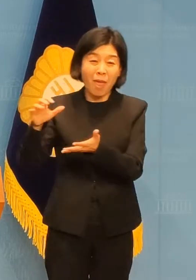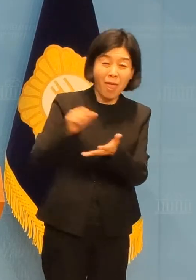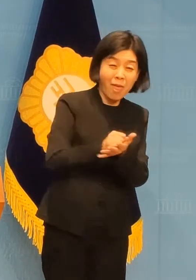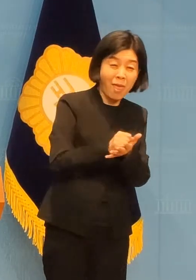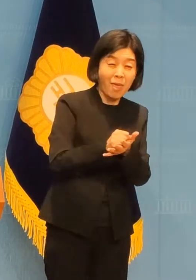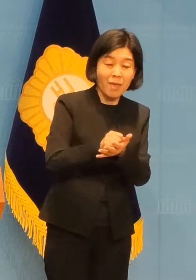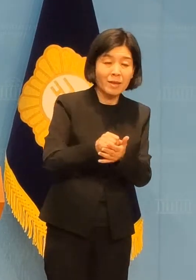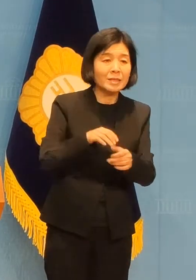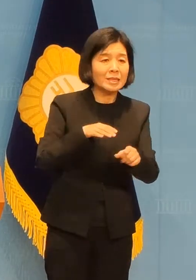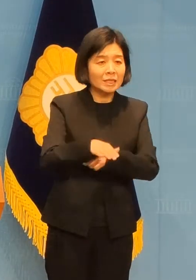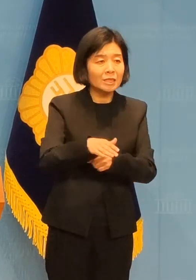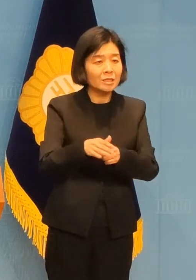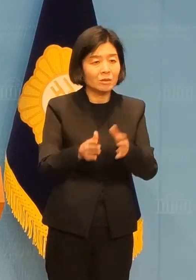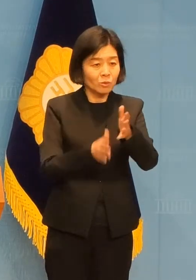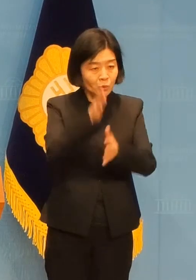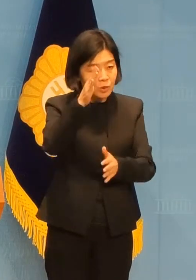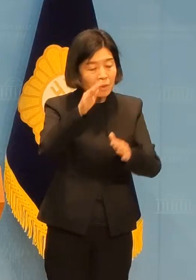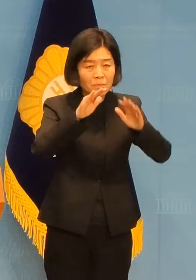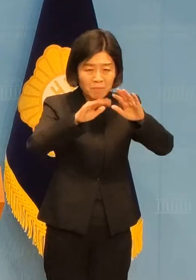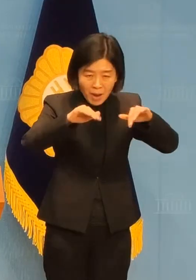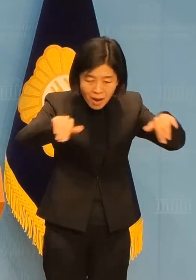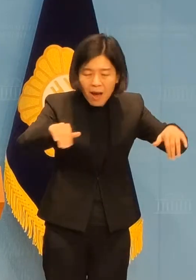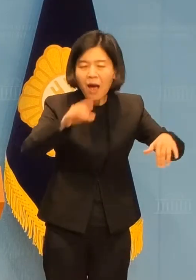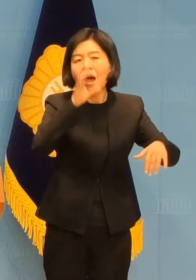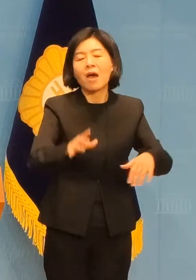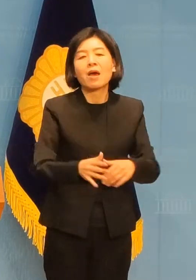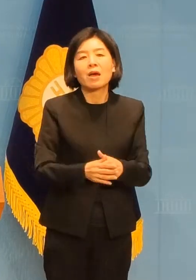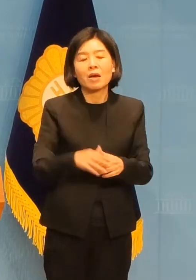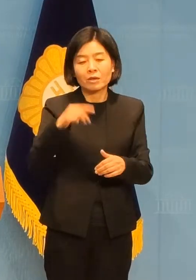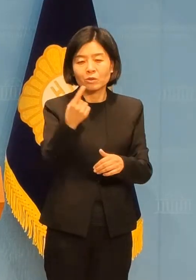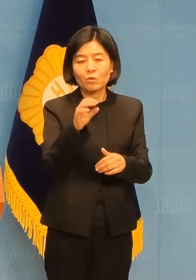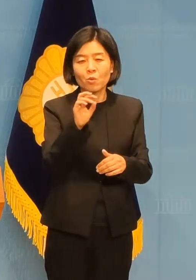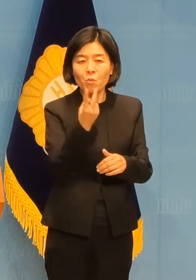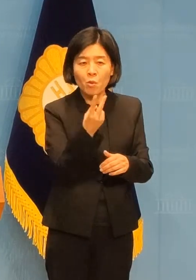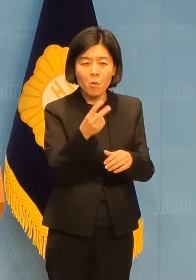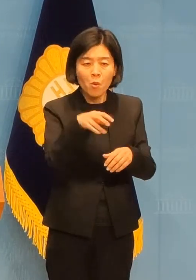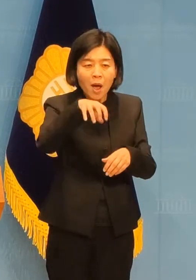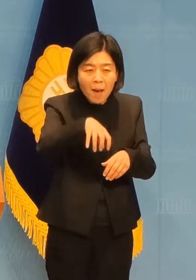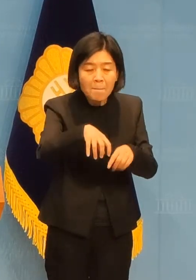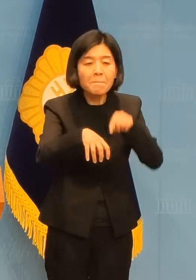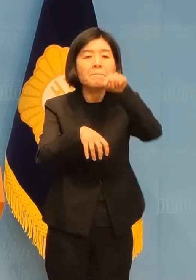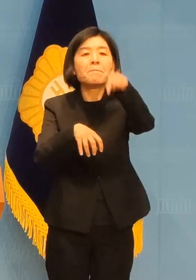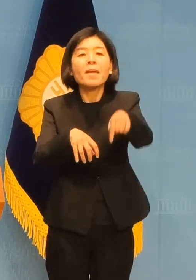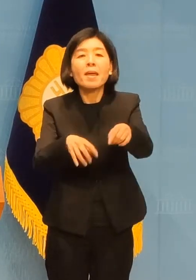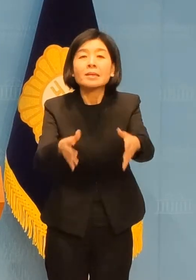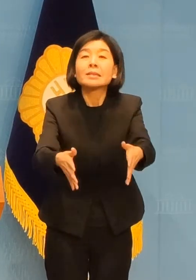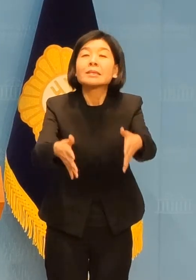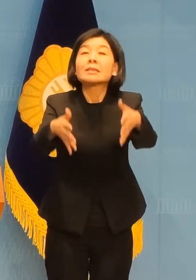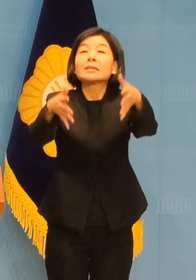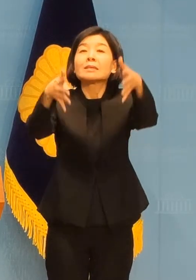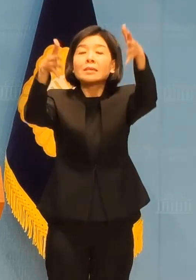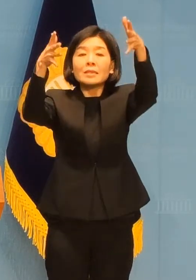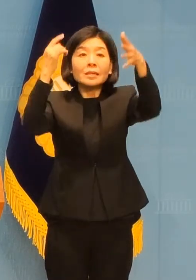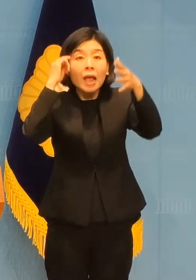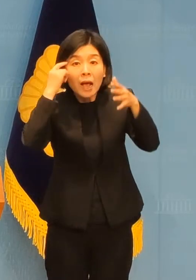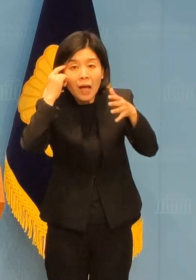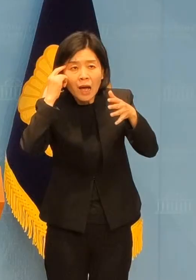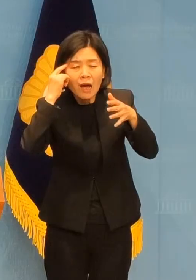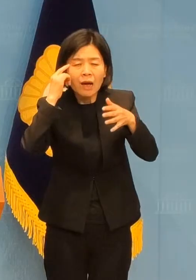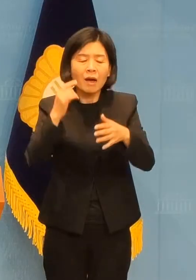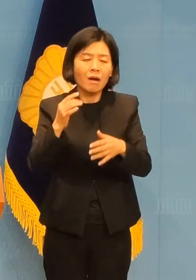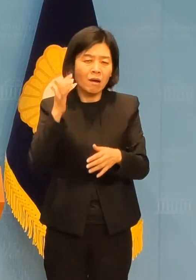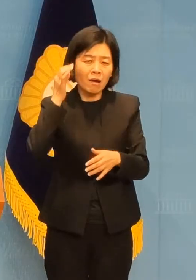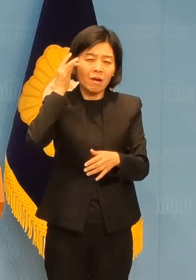파괴를 반복하지 않아야 한다. 종묘 앞에 초고층 빌딩을 세운다는 발상도 끔찍하다. 오 시장은